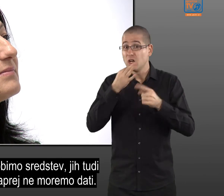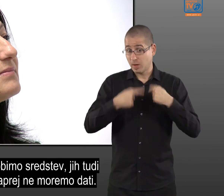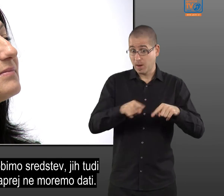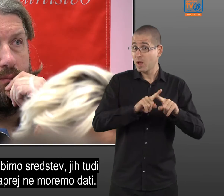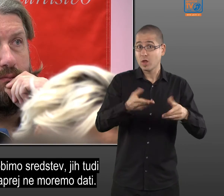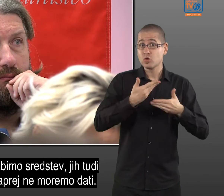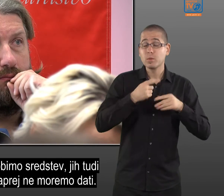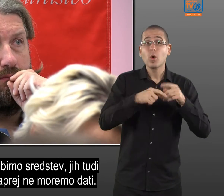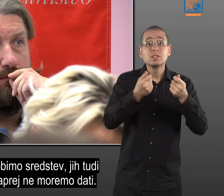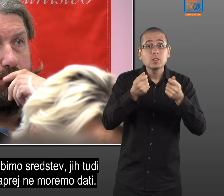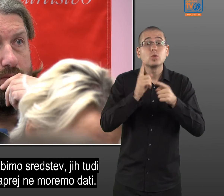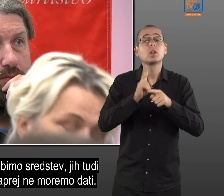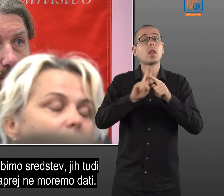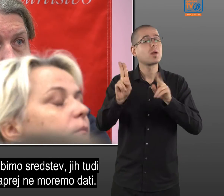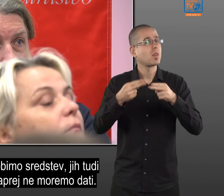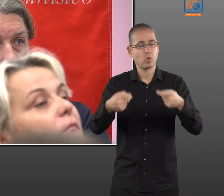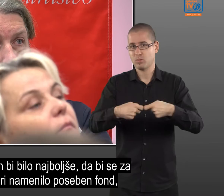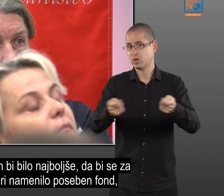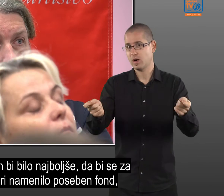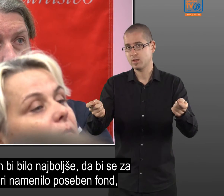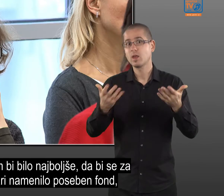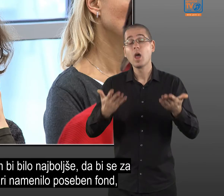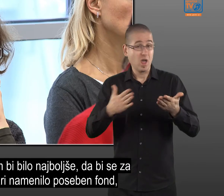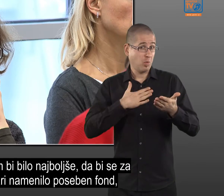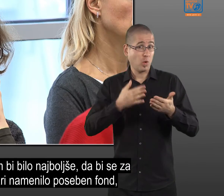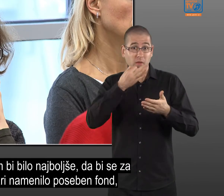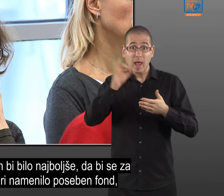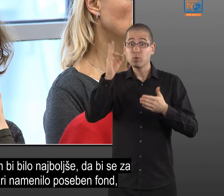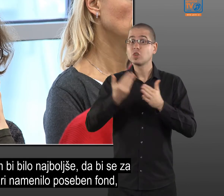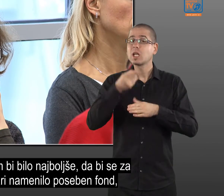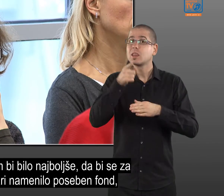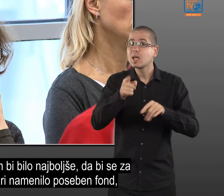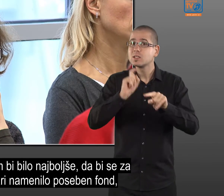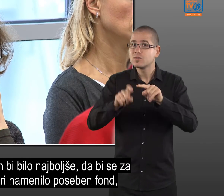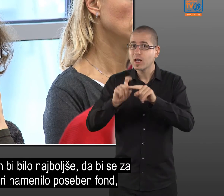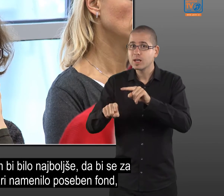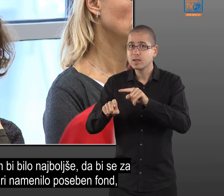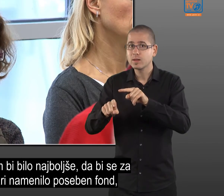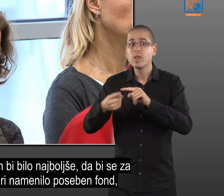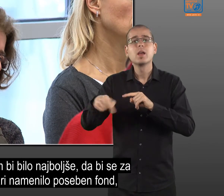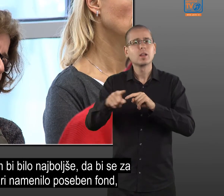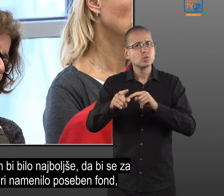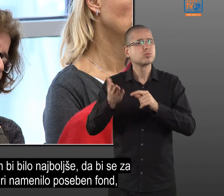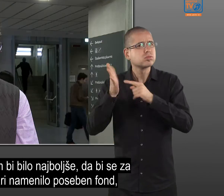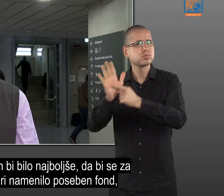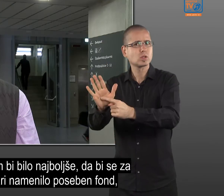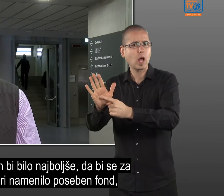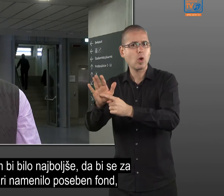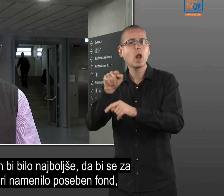jih pa tudi naprej ne moremo deliti. Po mojem bi bilo najboljše, da bi za te stvari, ki so izpostavljene, se